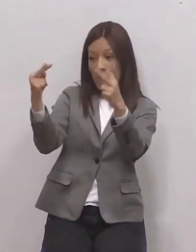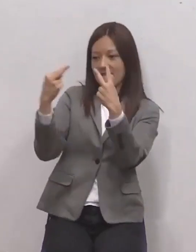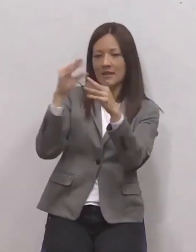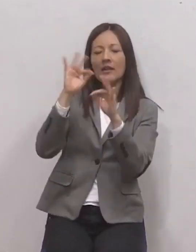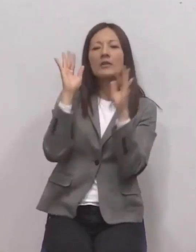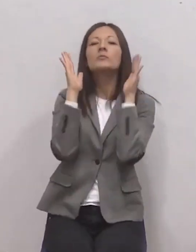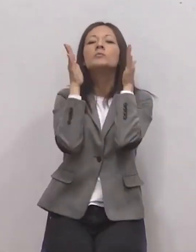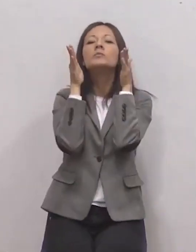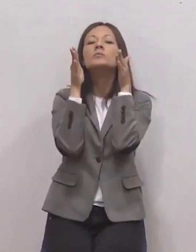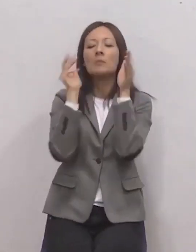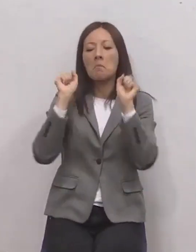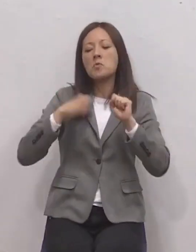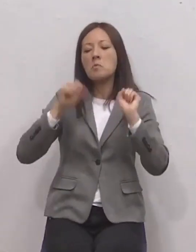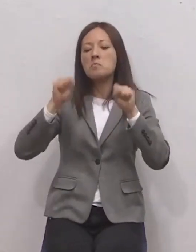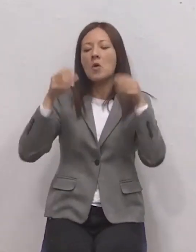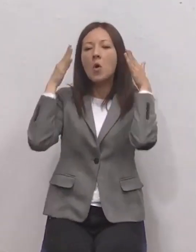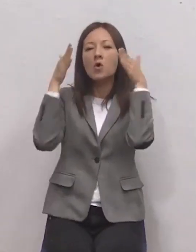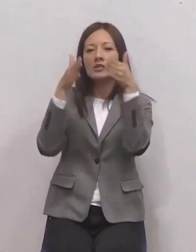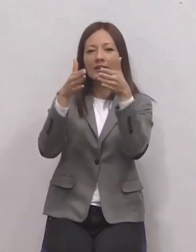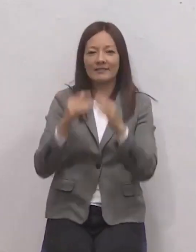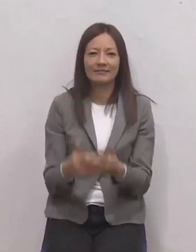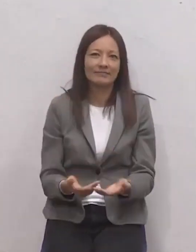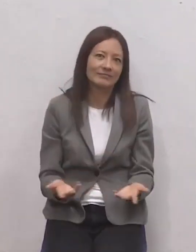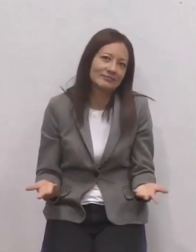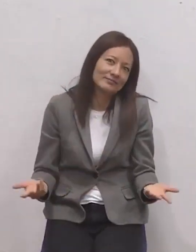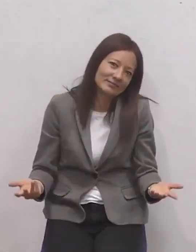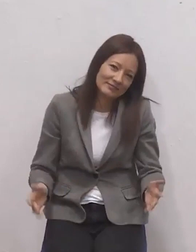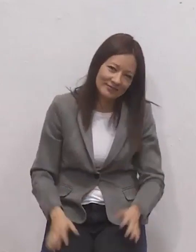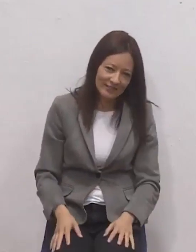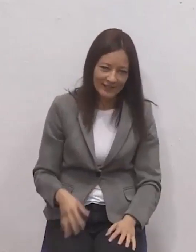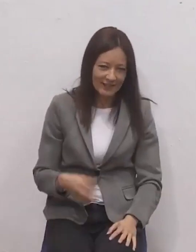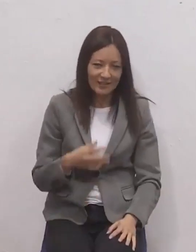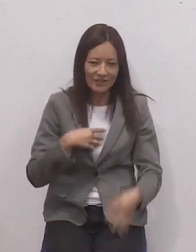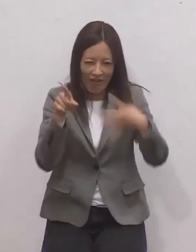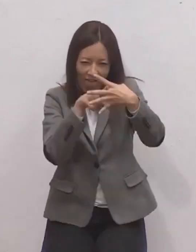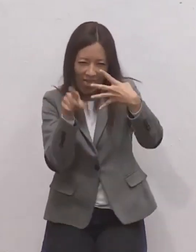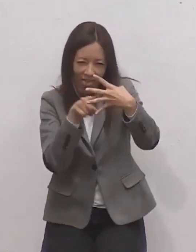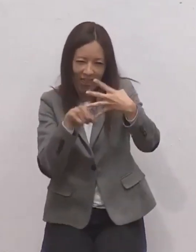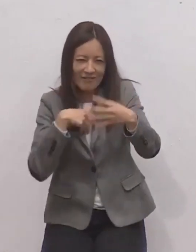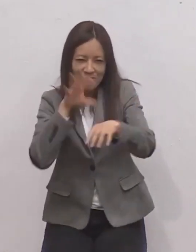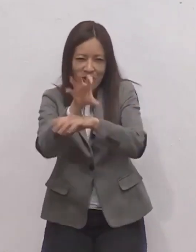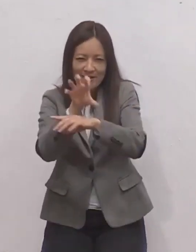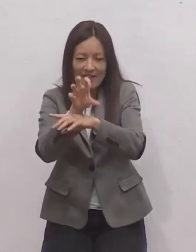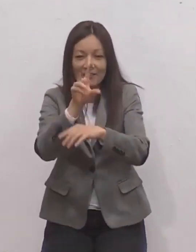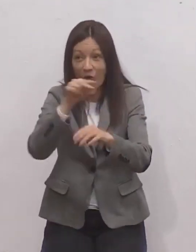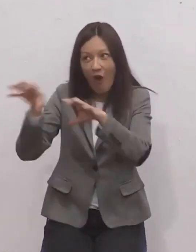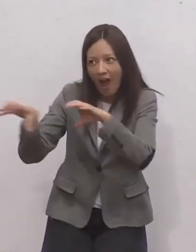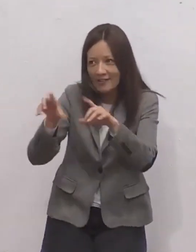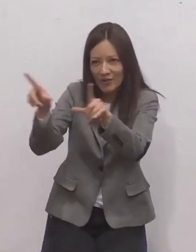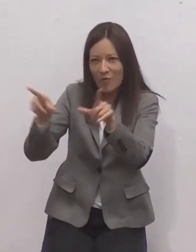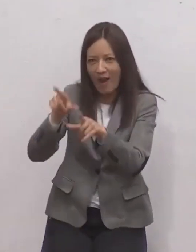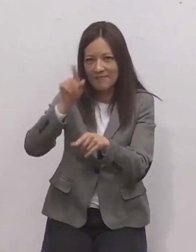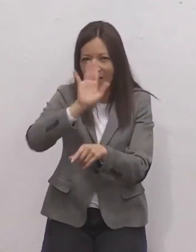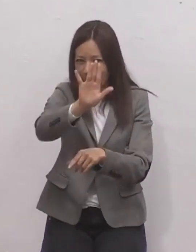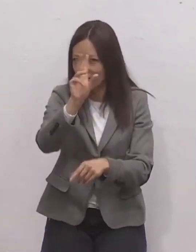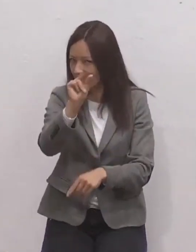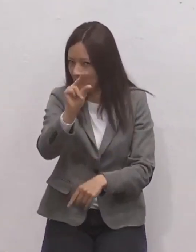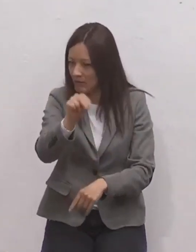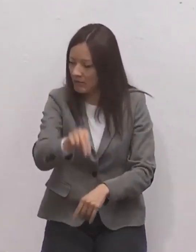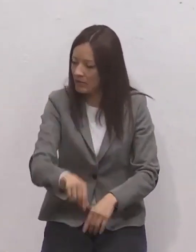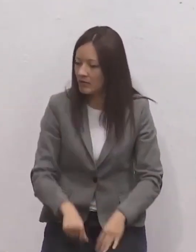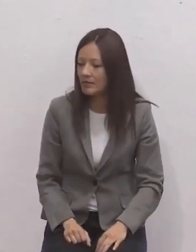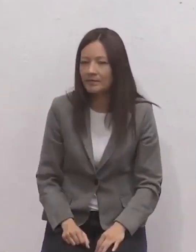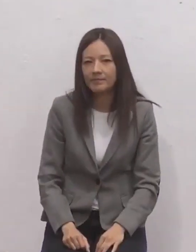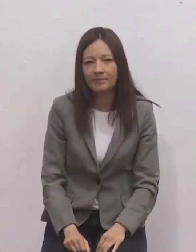usted. Estoy siendo irónico, no le voy a hacer zona de TOC. Hicimos la zona para los... No